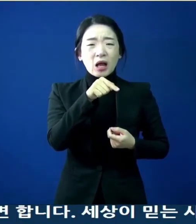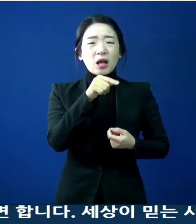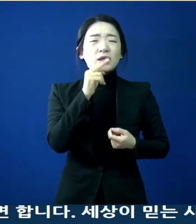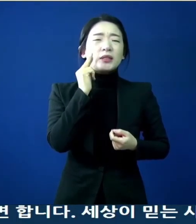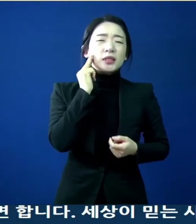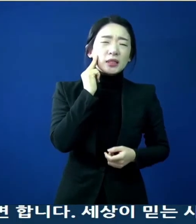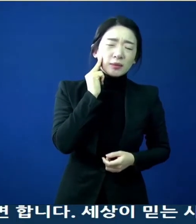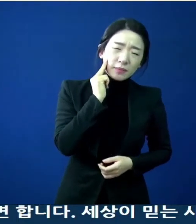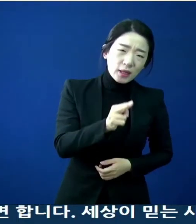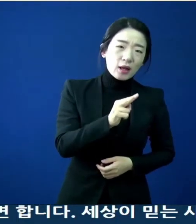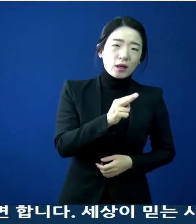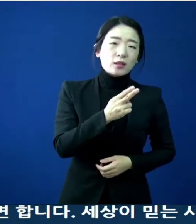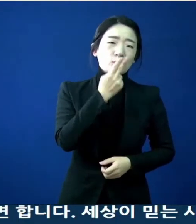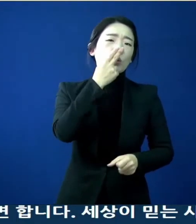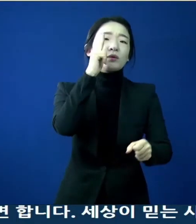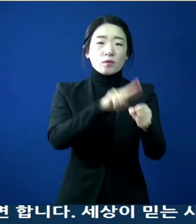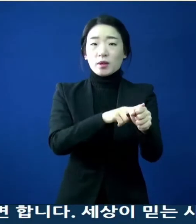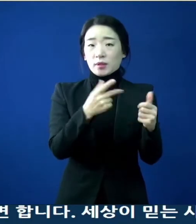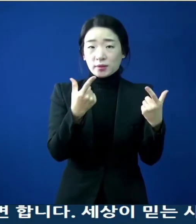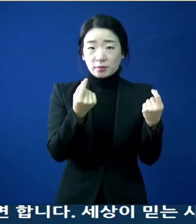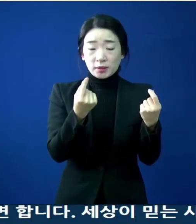있습니다.